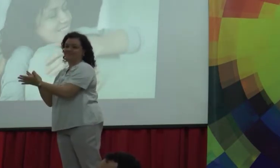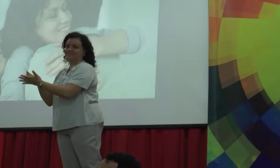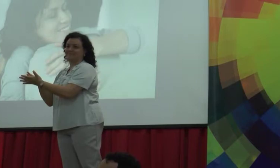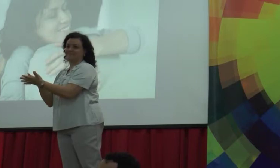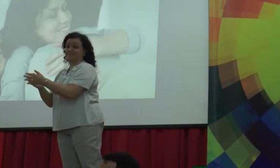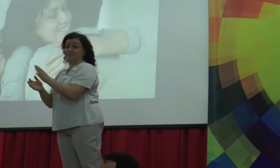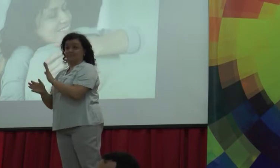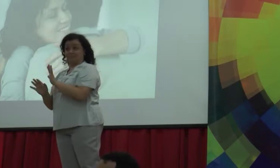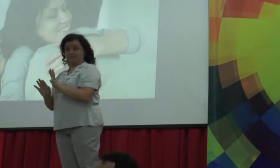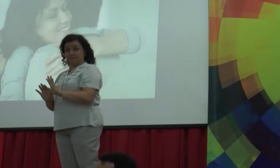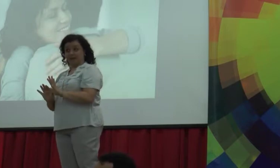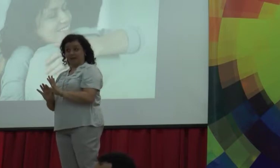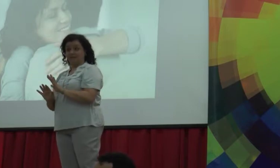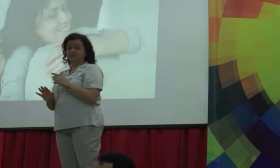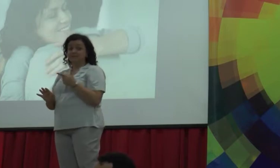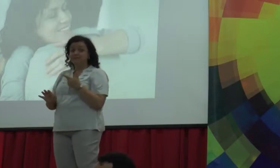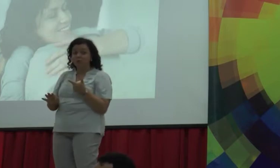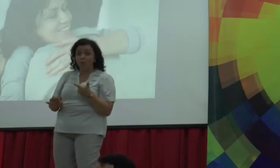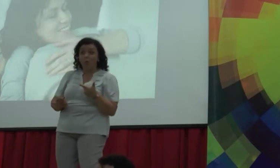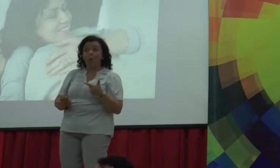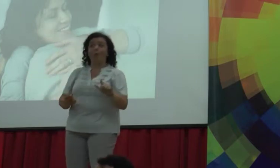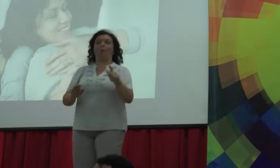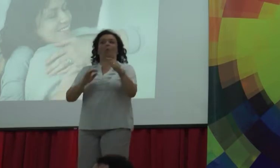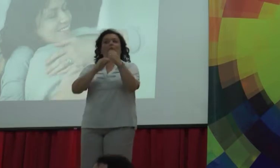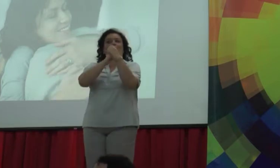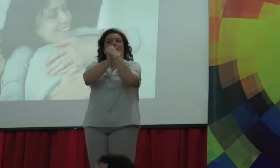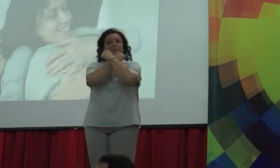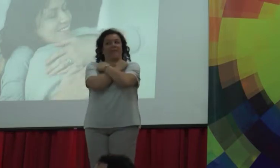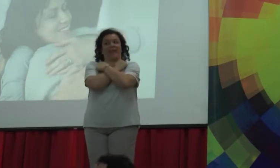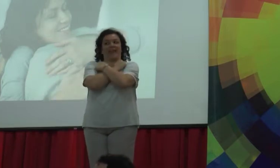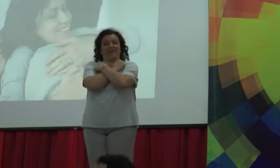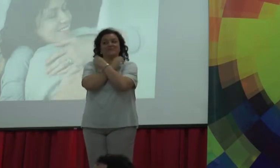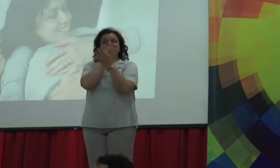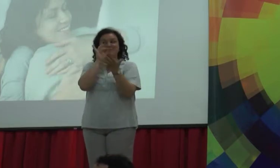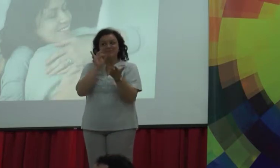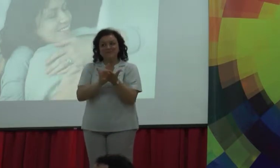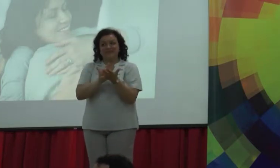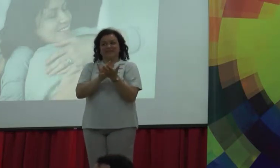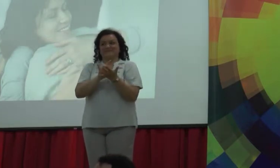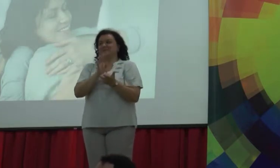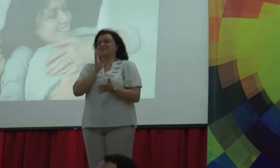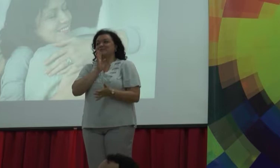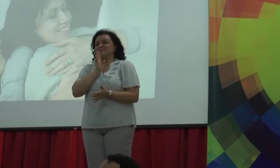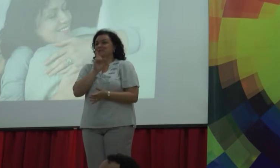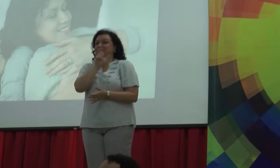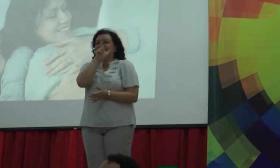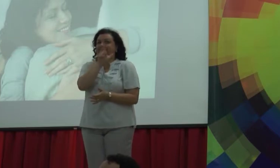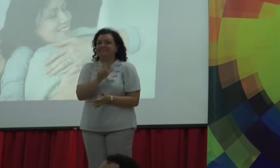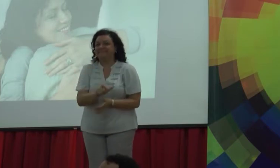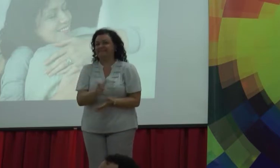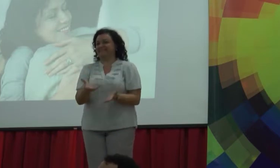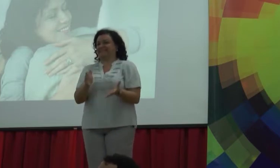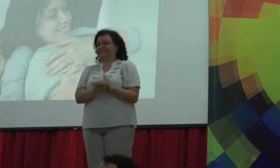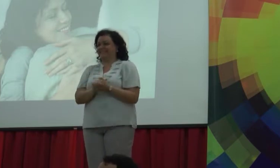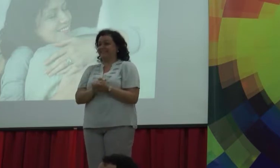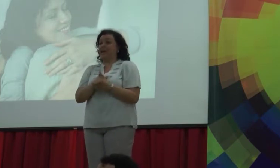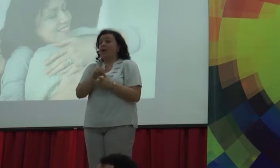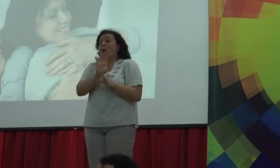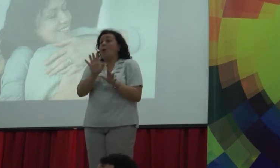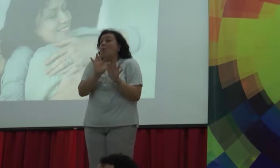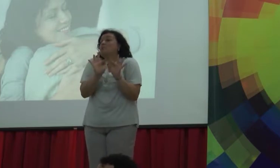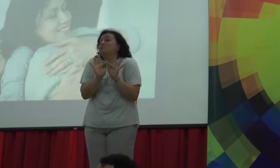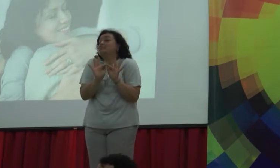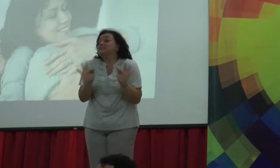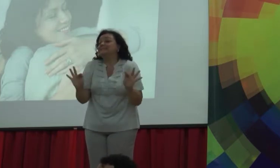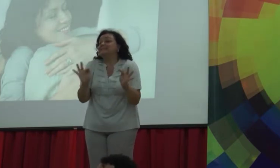tem a família, abraça. Mas existem outros abraços que de